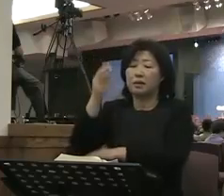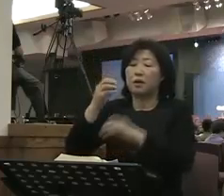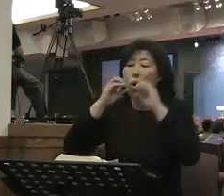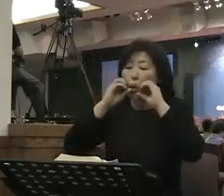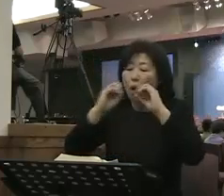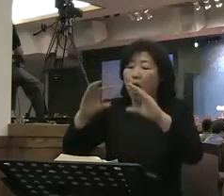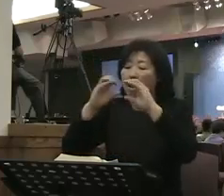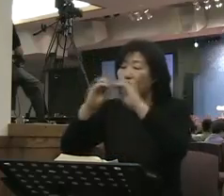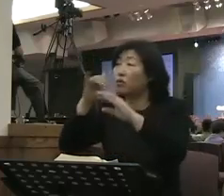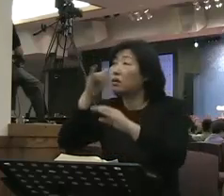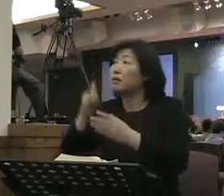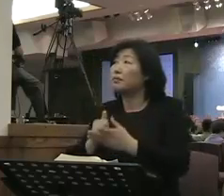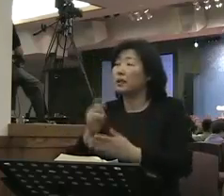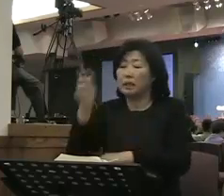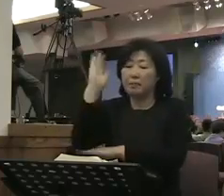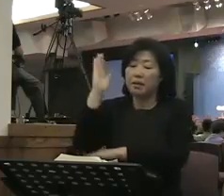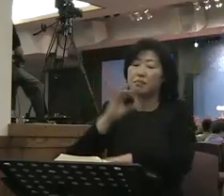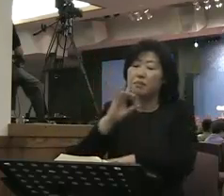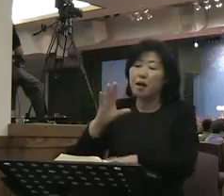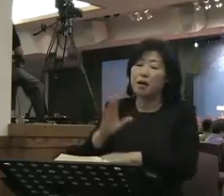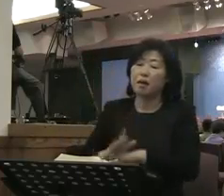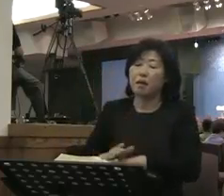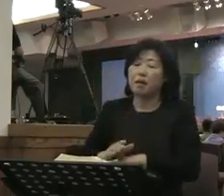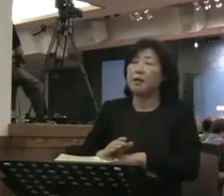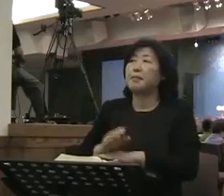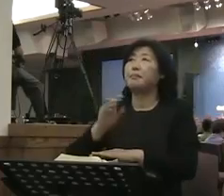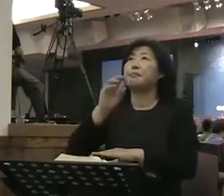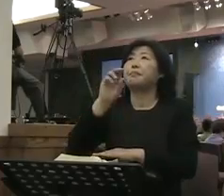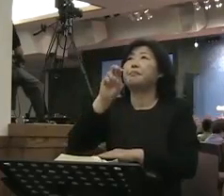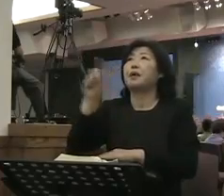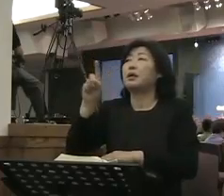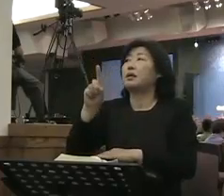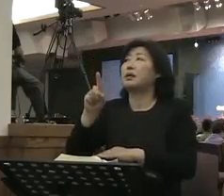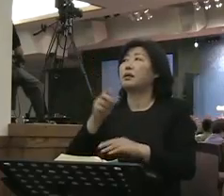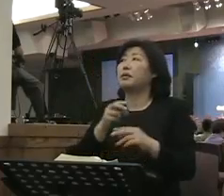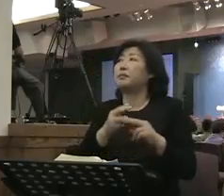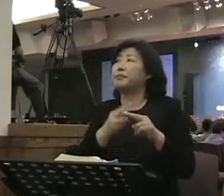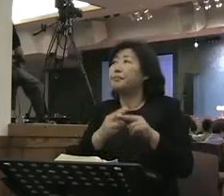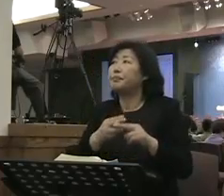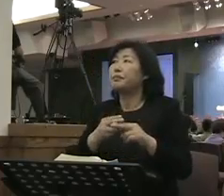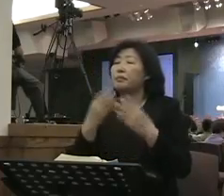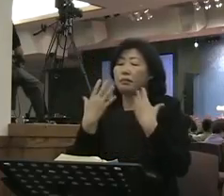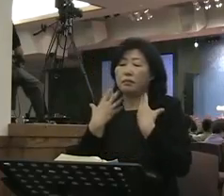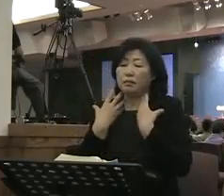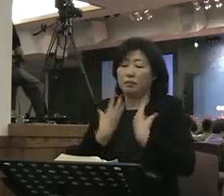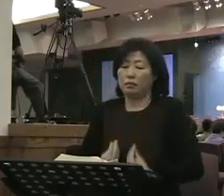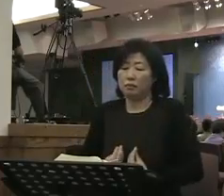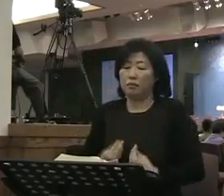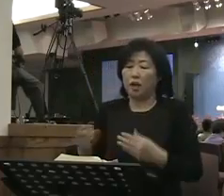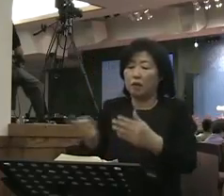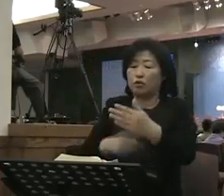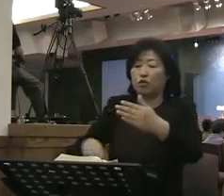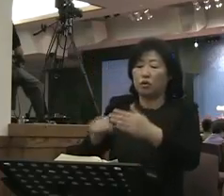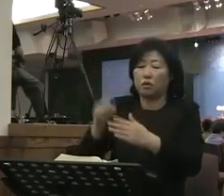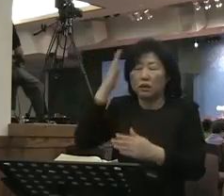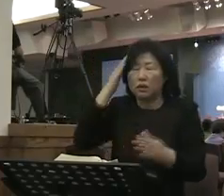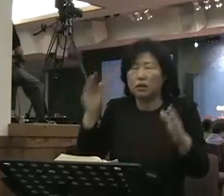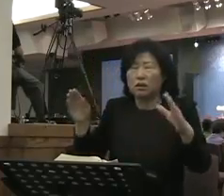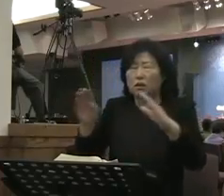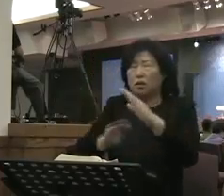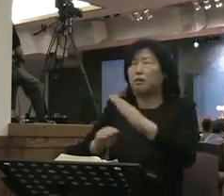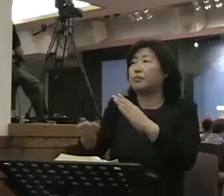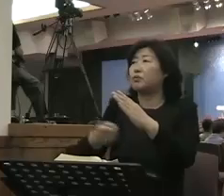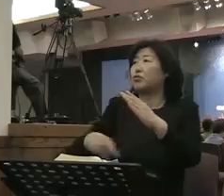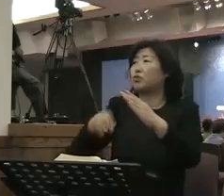있습니다. 그 메시지만이 마이클 뷰캐넌처럼 절망 속에서, 흑암 속에서 죽어가고 있는